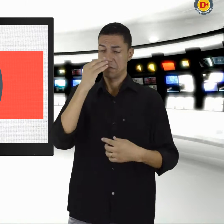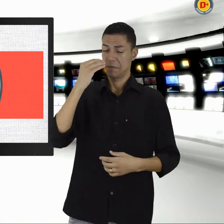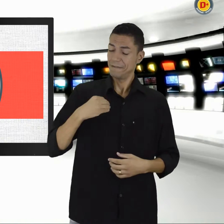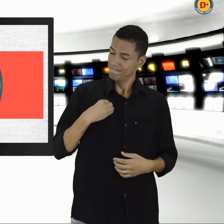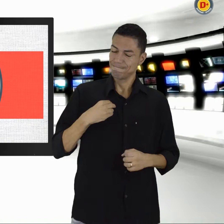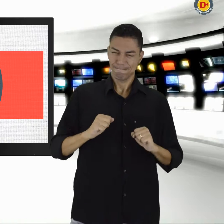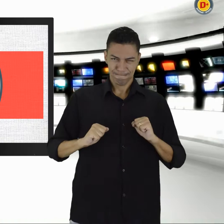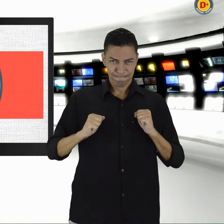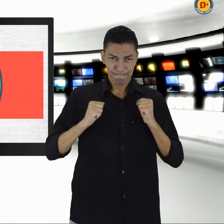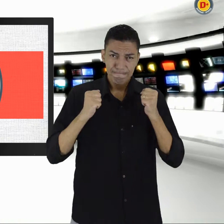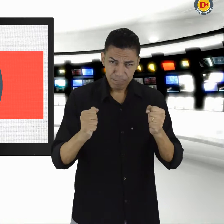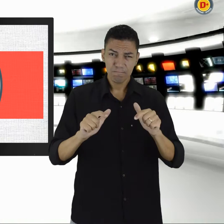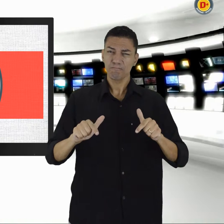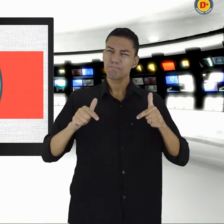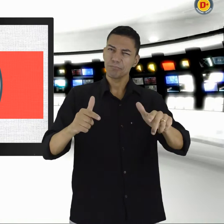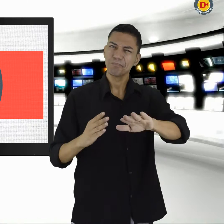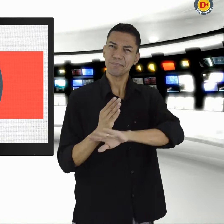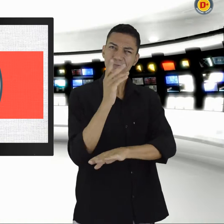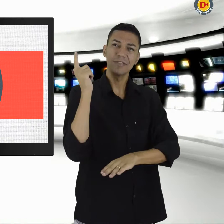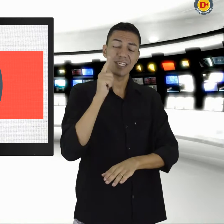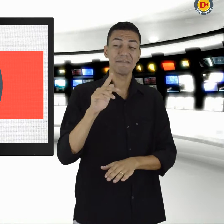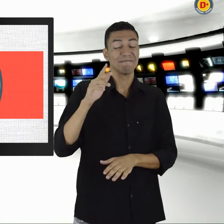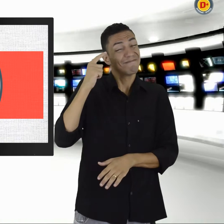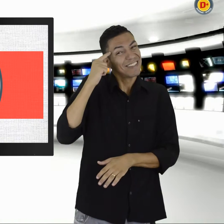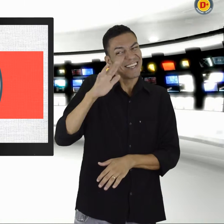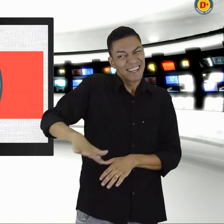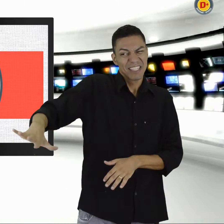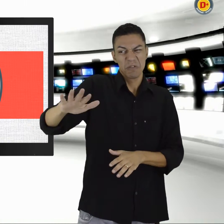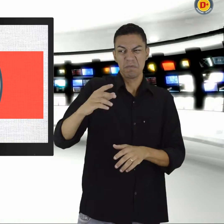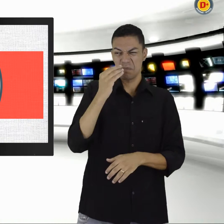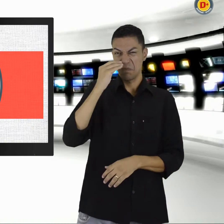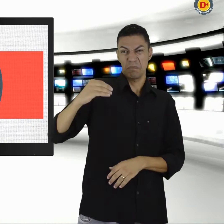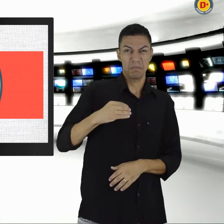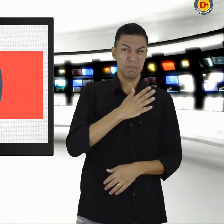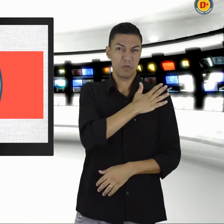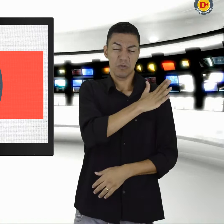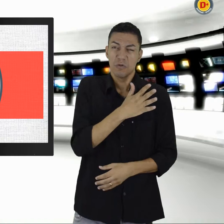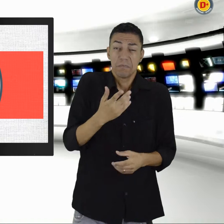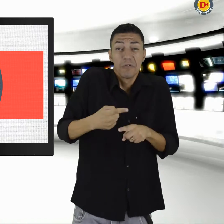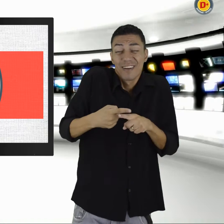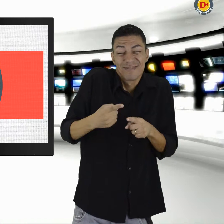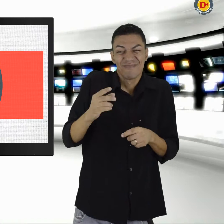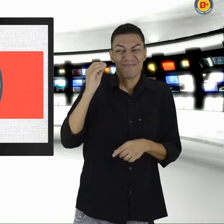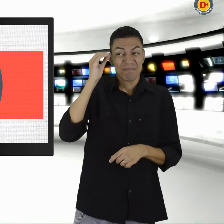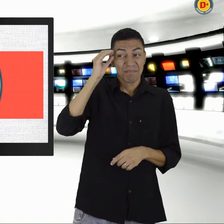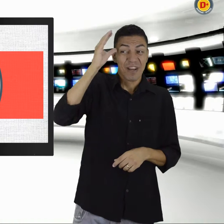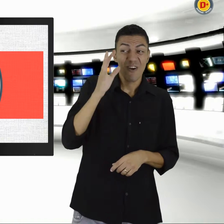de informação ou conhecimento. Aos 2 anos, eu já estava falando graças ao apoio intenso trabalhado